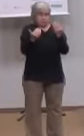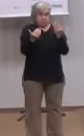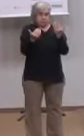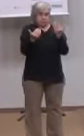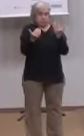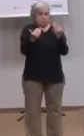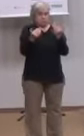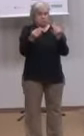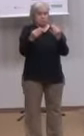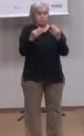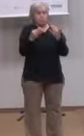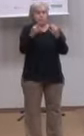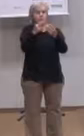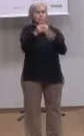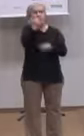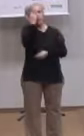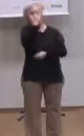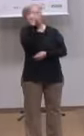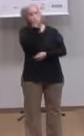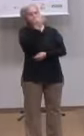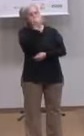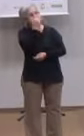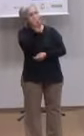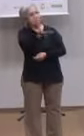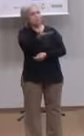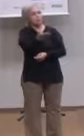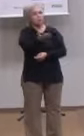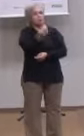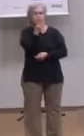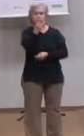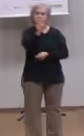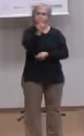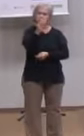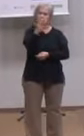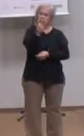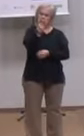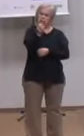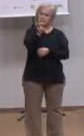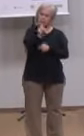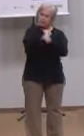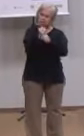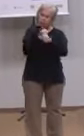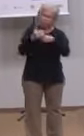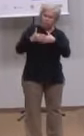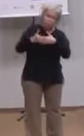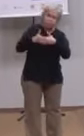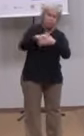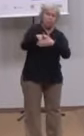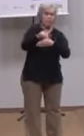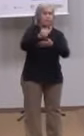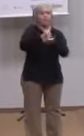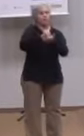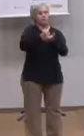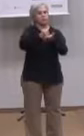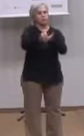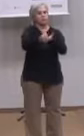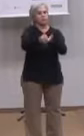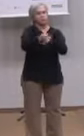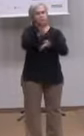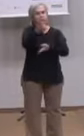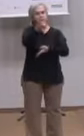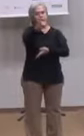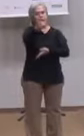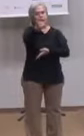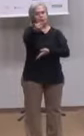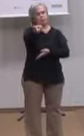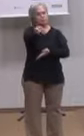que tem acontecido, mais 30, 40, 50 anos vão se passar e vão continuar